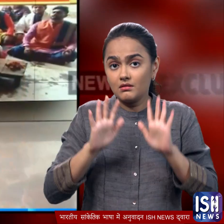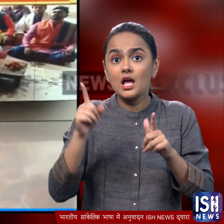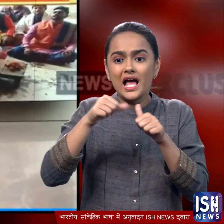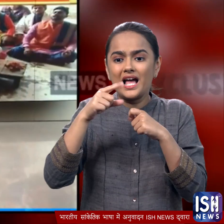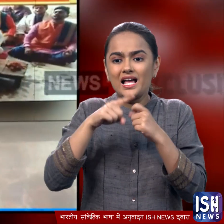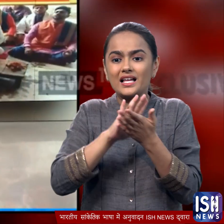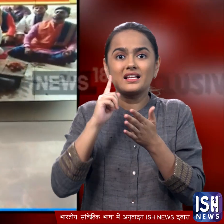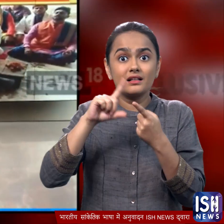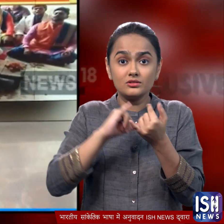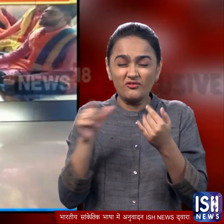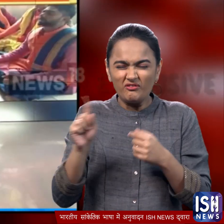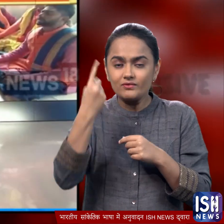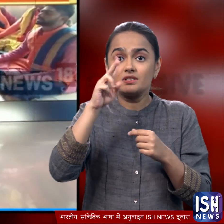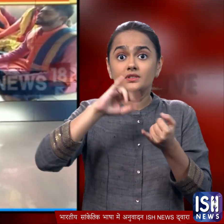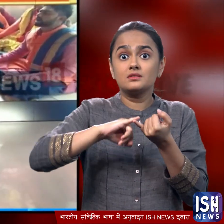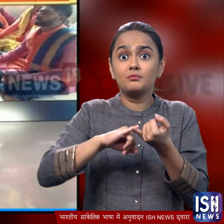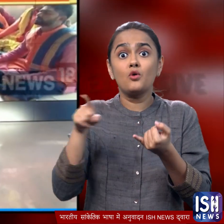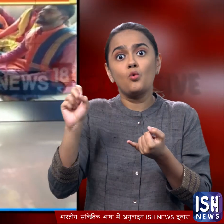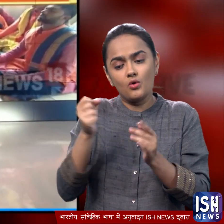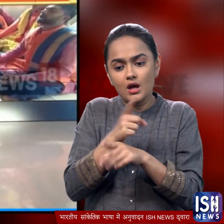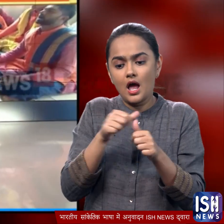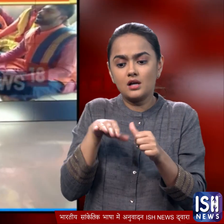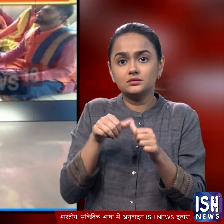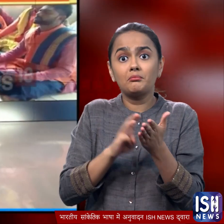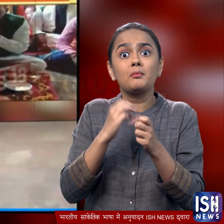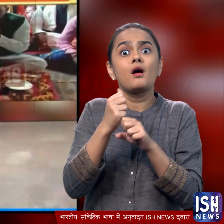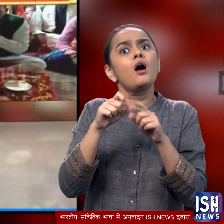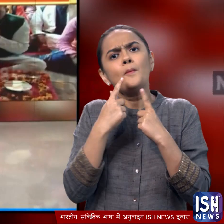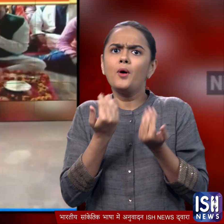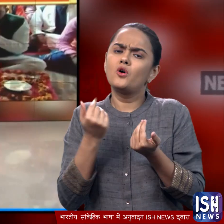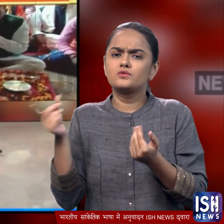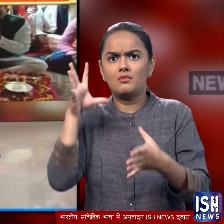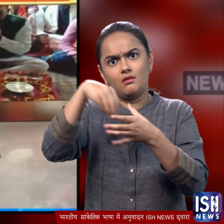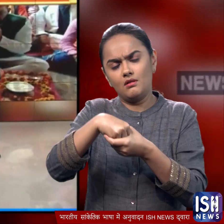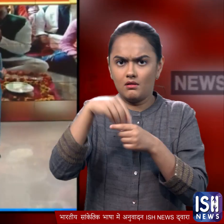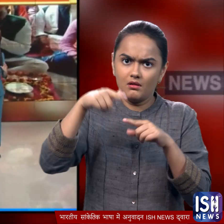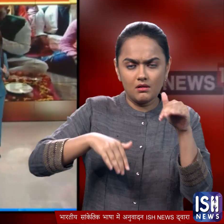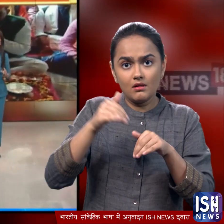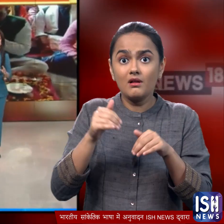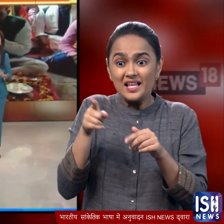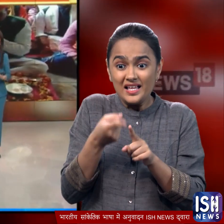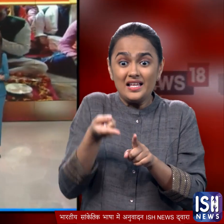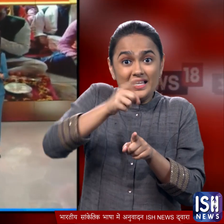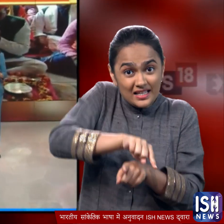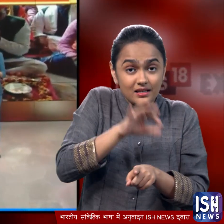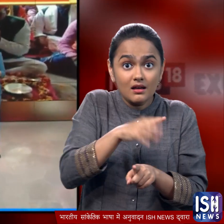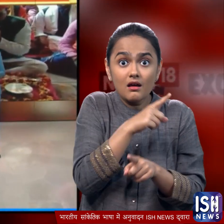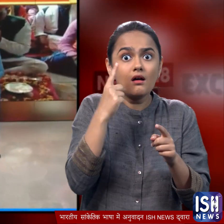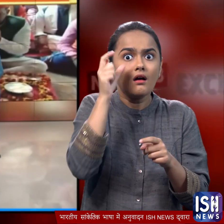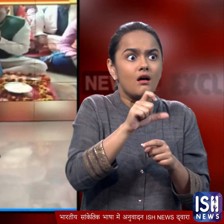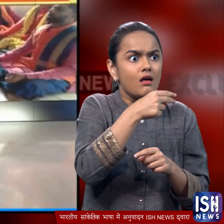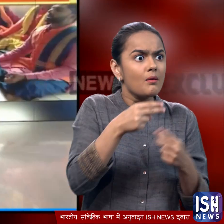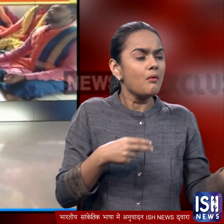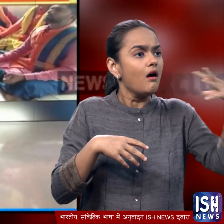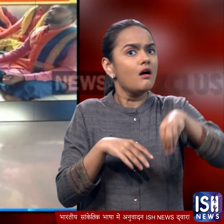कि अखिलेश अपना पहला विधानसभा चुनाव अपने संसदीय क्षेत्र आजमगढ़ से लड़ सकते हैं, जिसके अगले ही दिन मैनपुरी की करहल सीट का नाम भी सामने